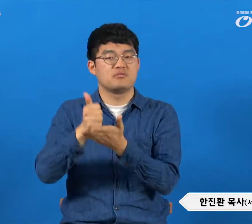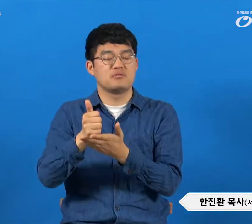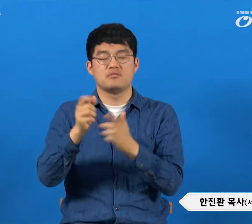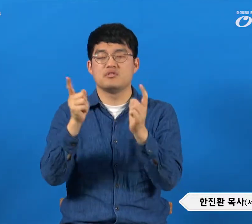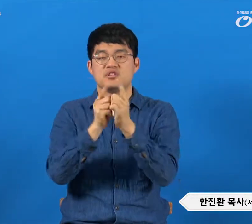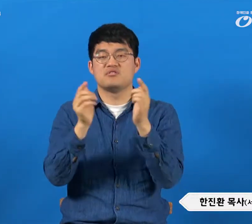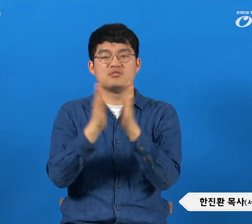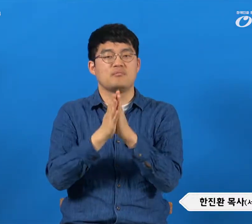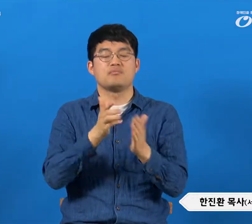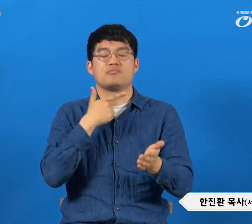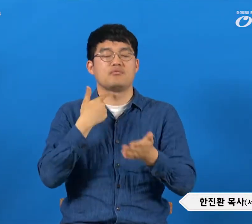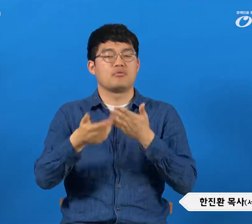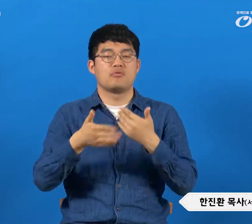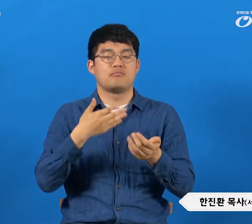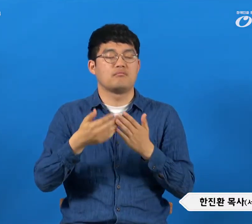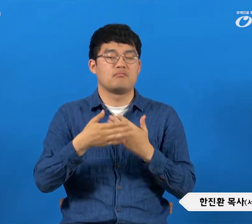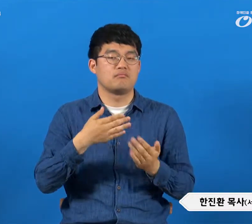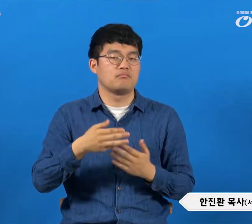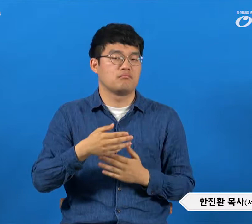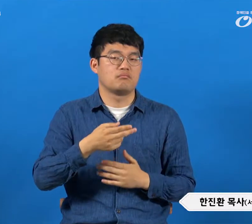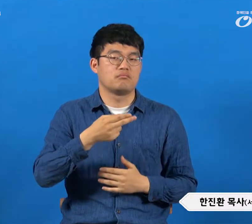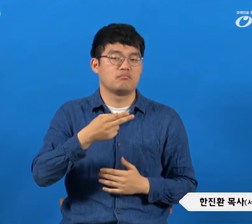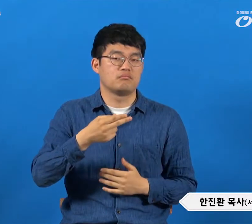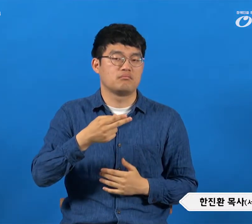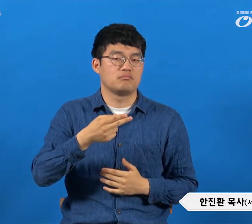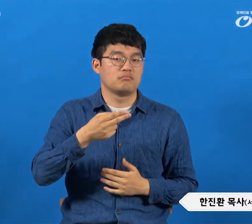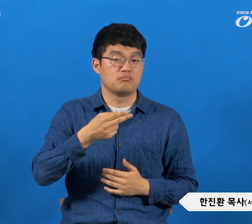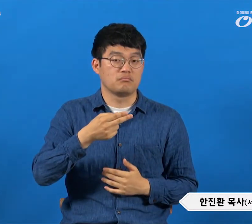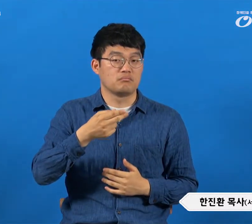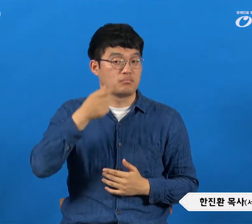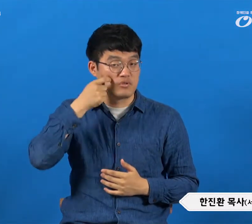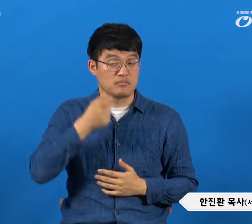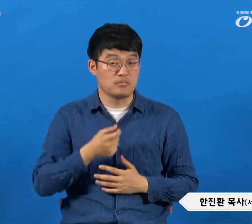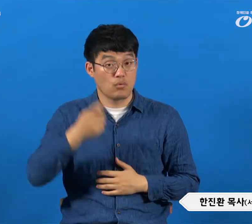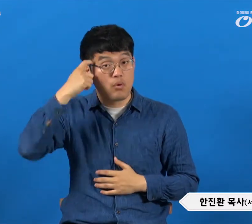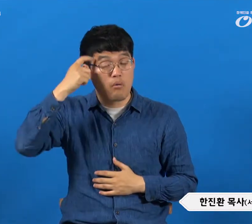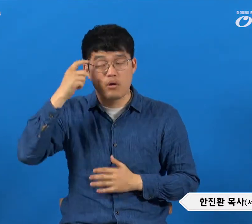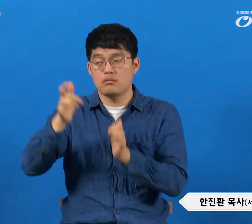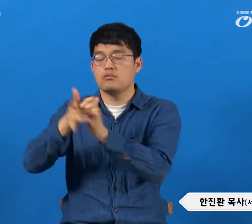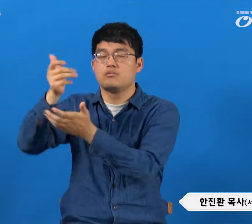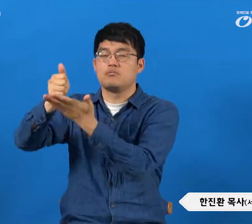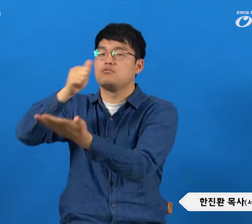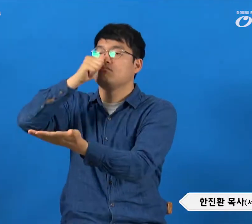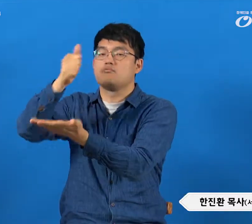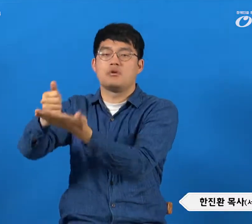아시겠지요. 그러나 경험해 보지는 않으셨습니다. 죄를 짓지